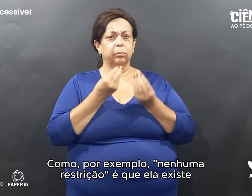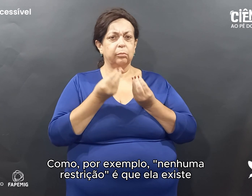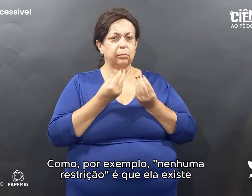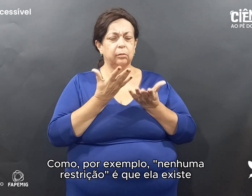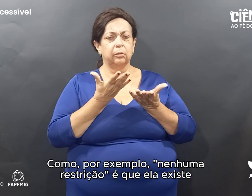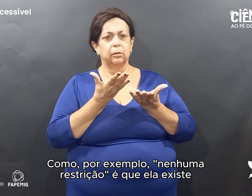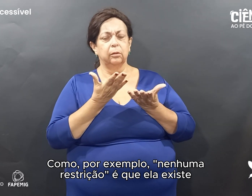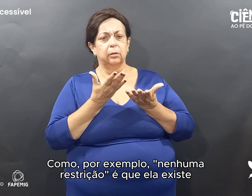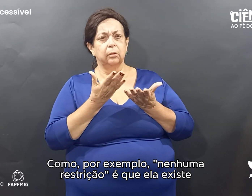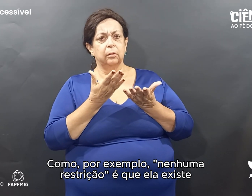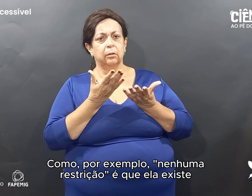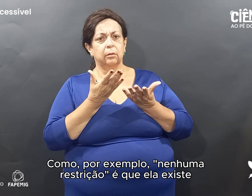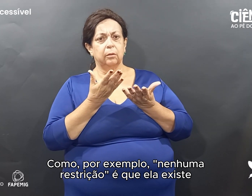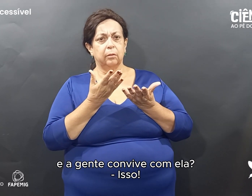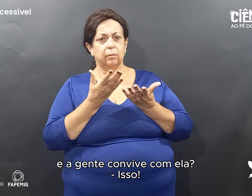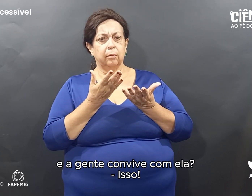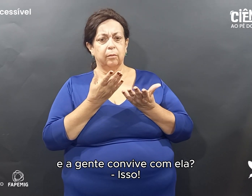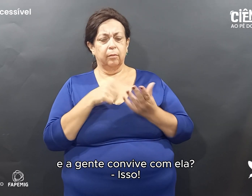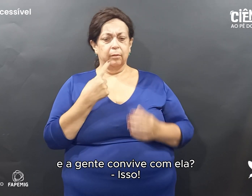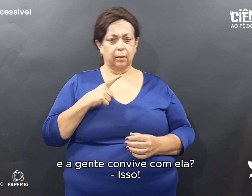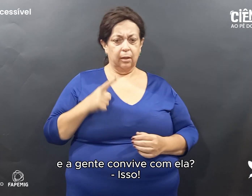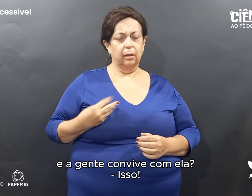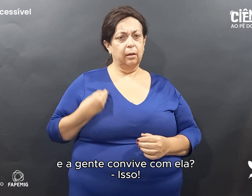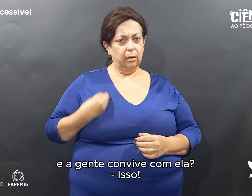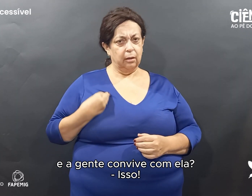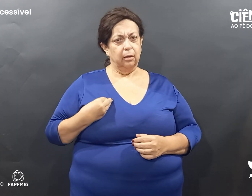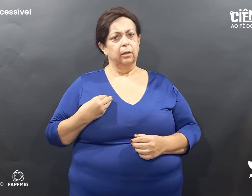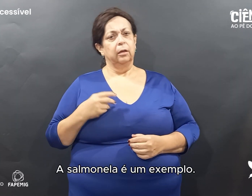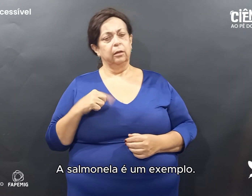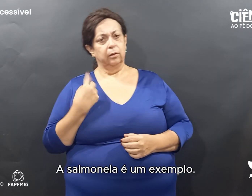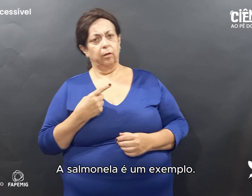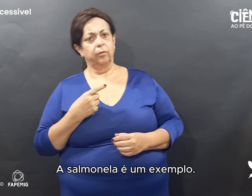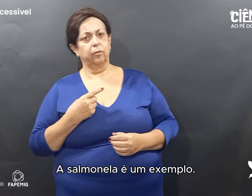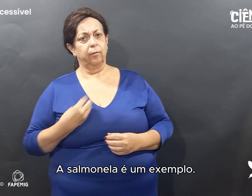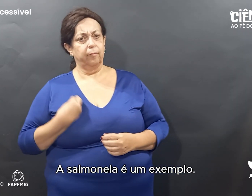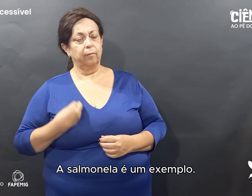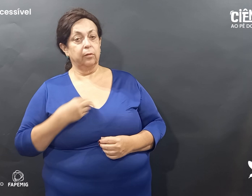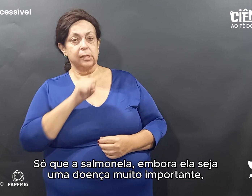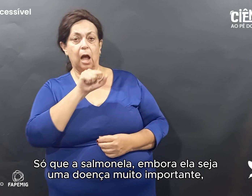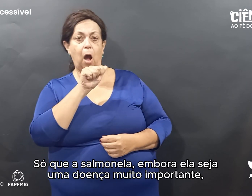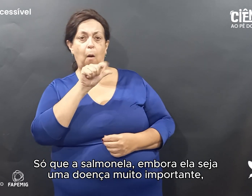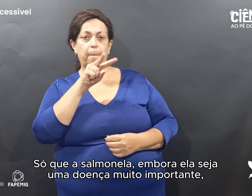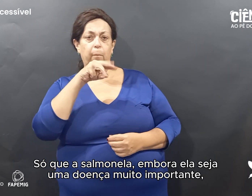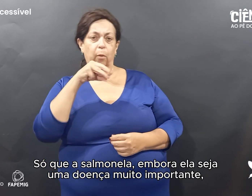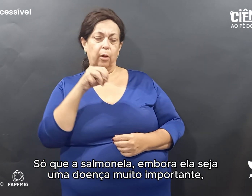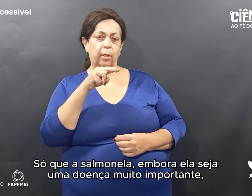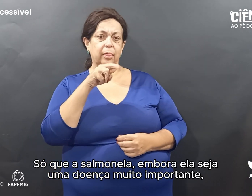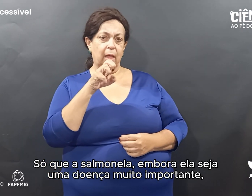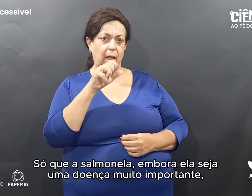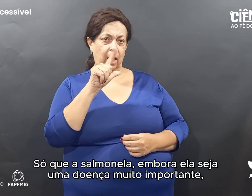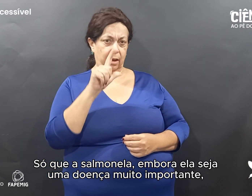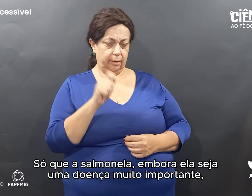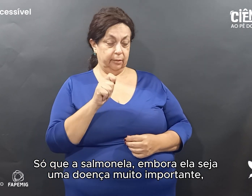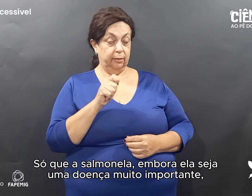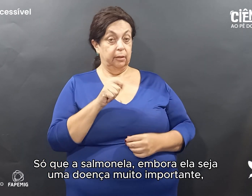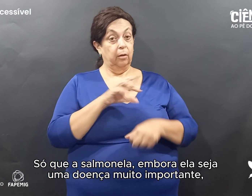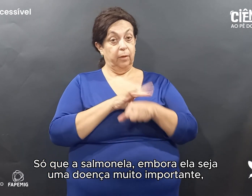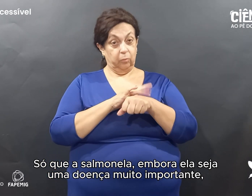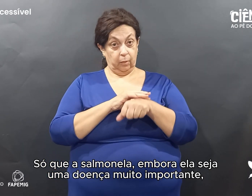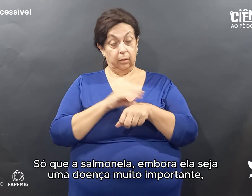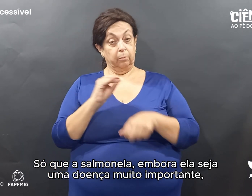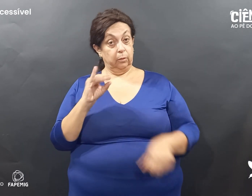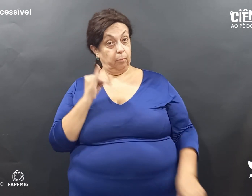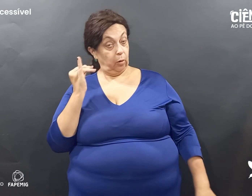por exemplo, nenhuma restrição é que ela existe e a gente convive com ela. Isso. A salmonela é um exemplo. Só que a salmonela, embora ela seja uma doença